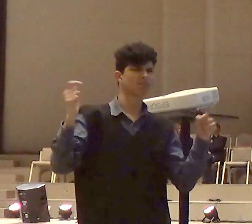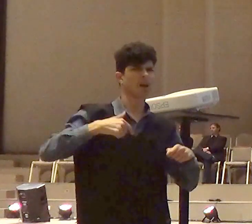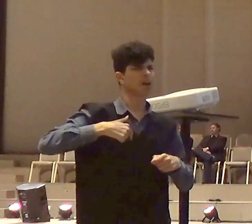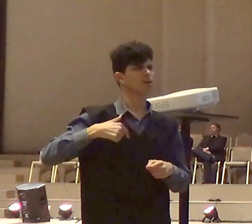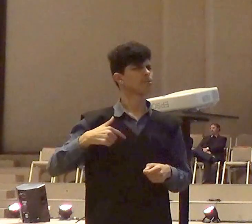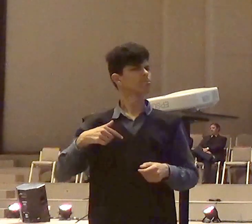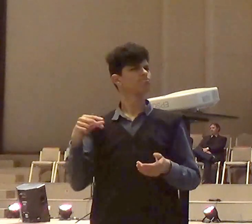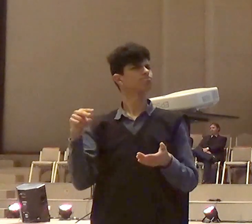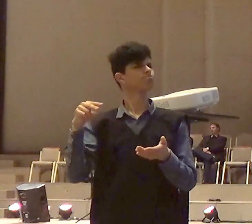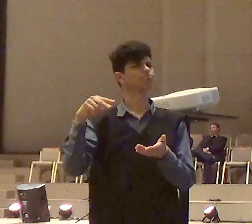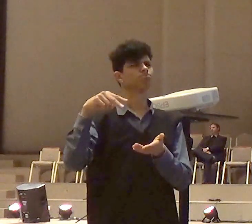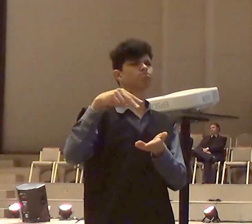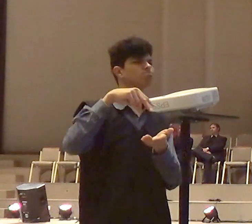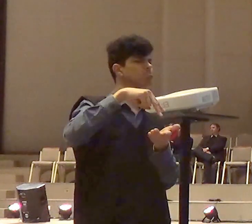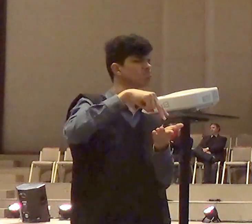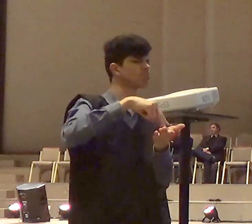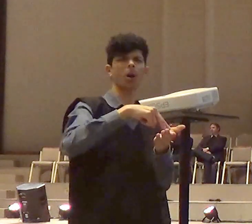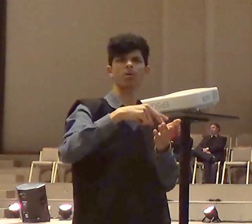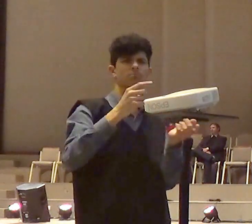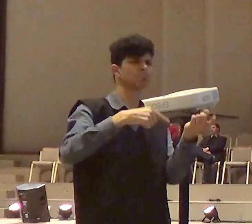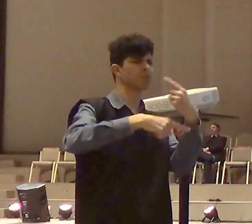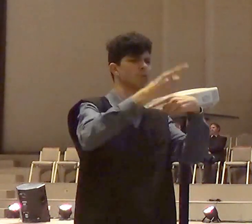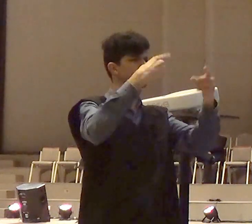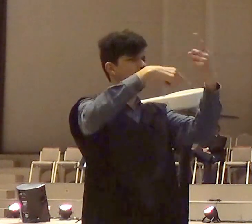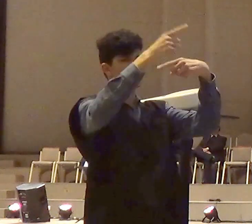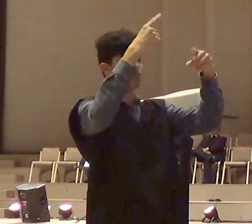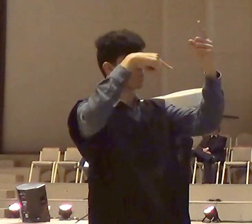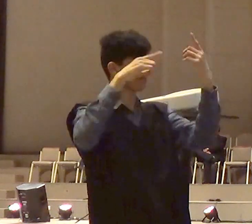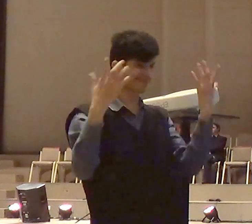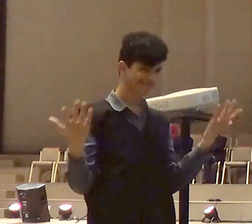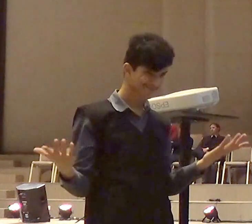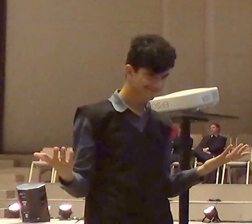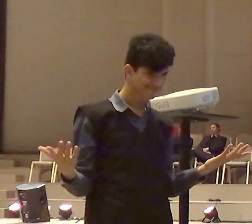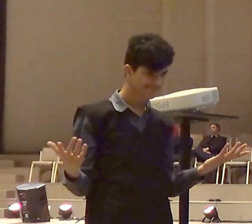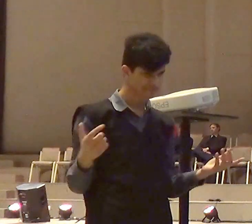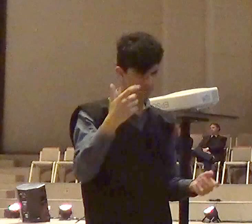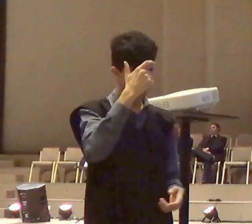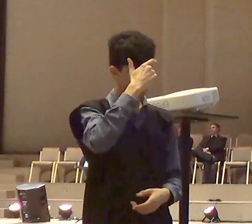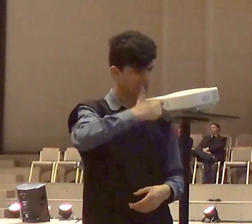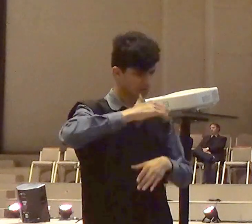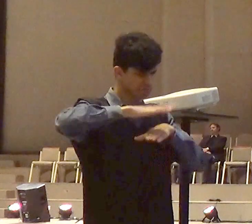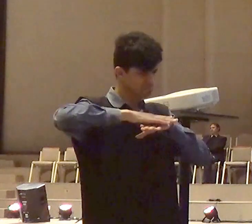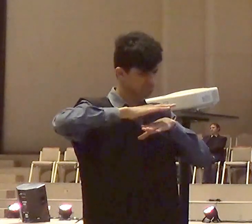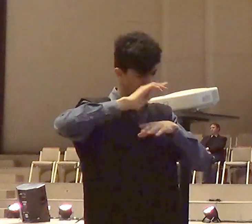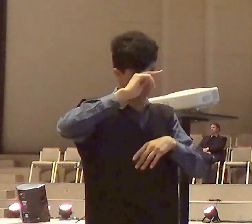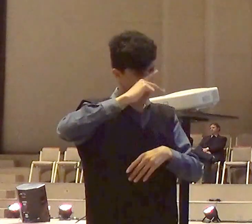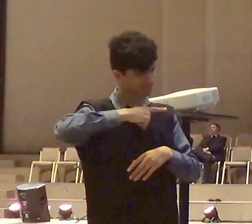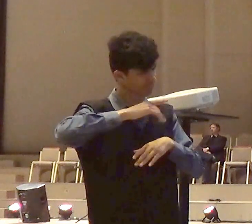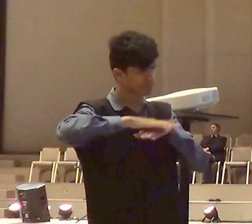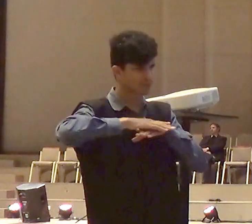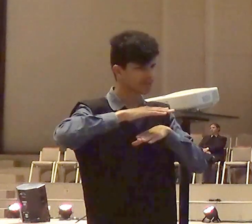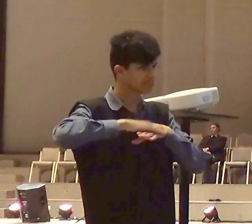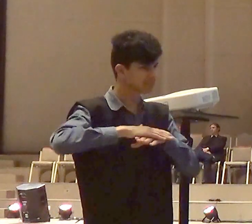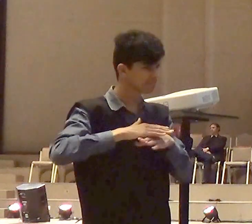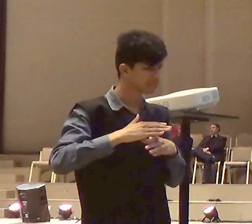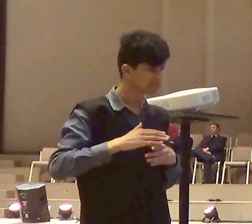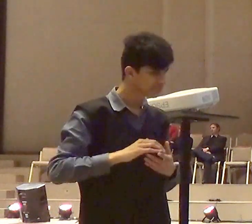dirigir a nossa vida e a gente diz assim afinal de contas eu sou dono do meu nariz